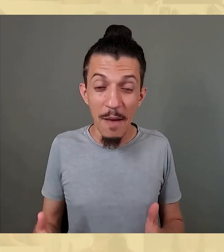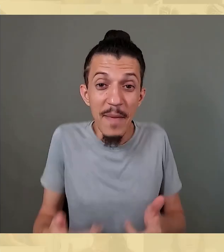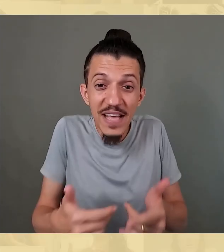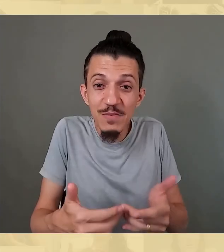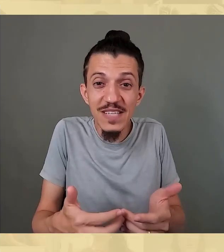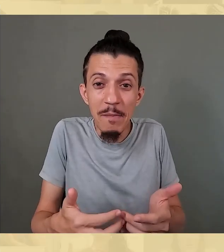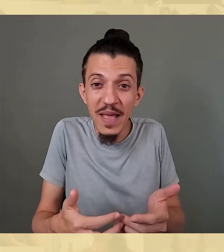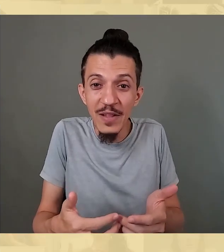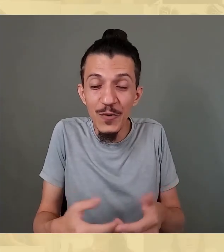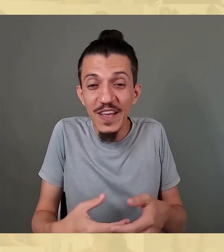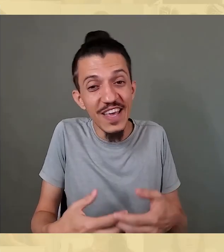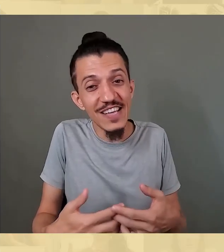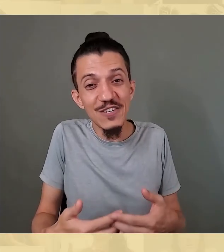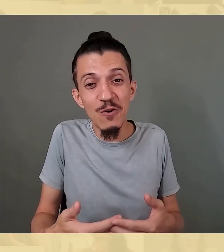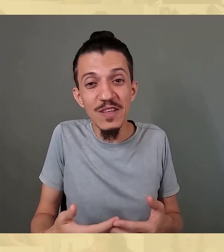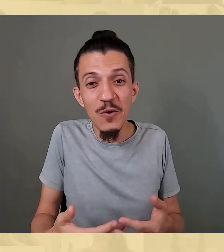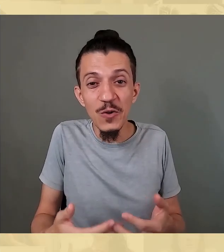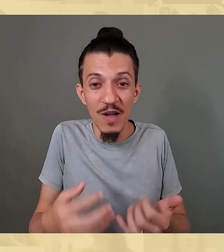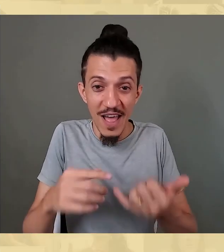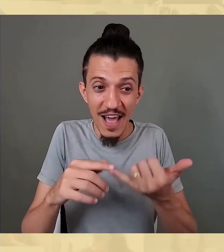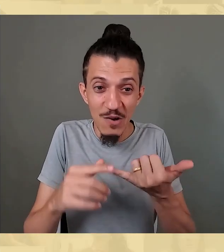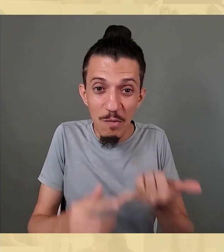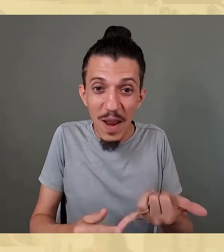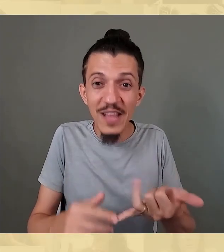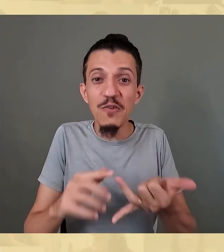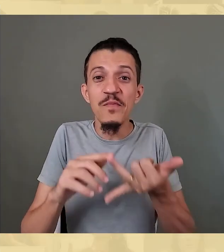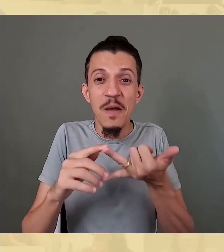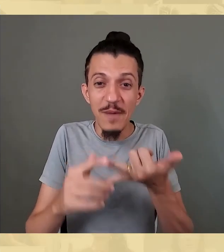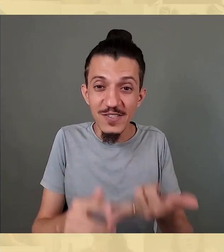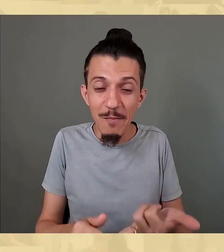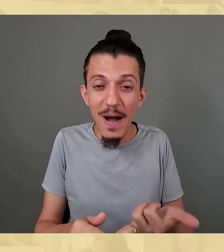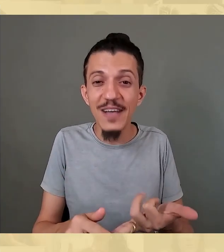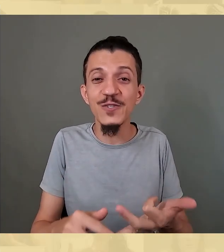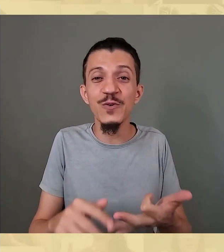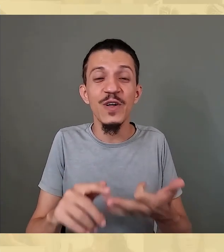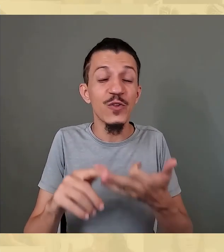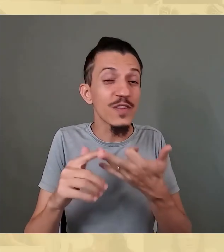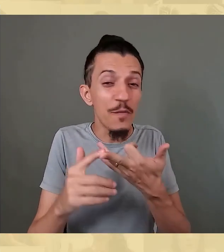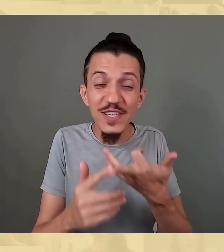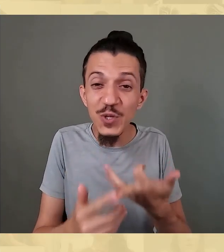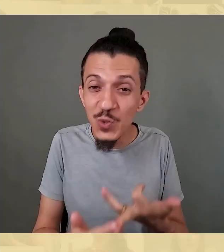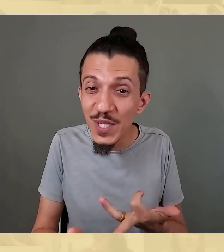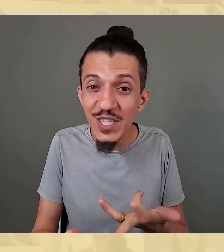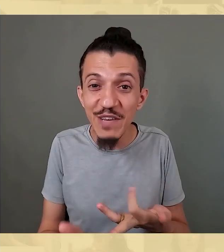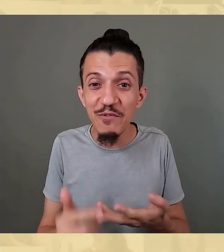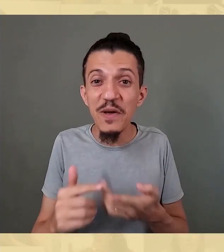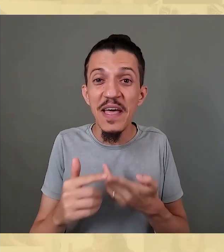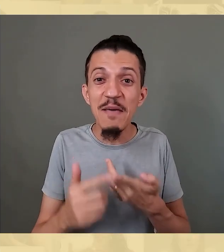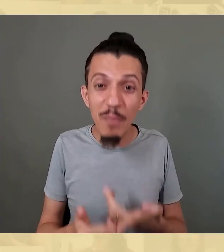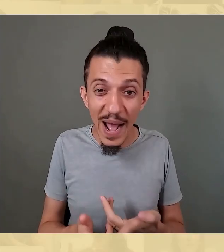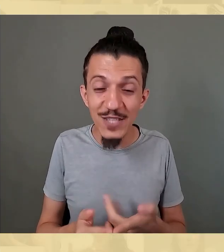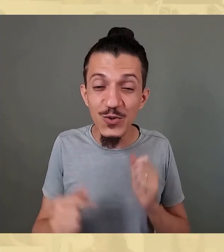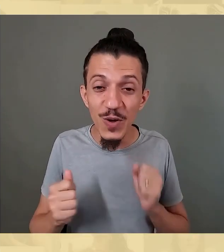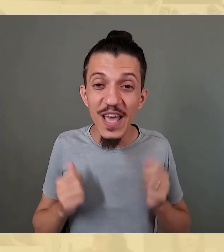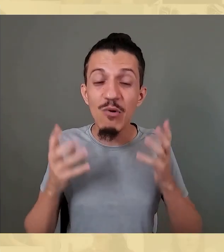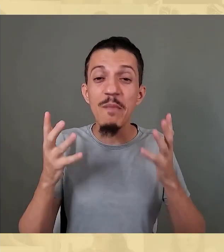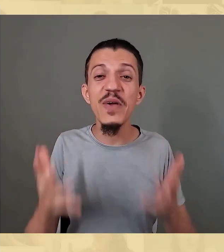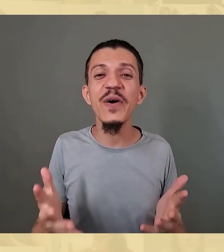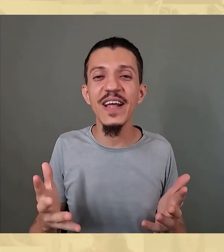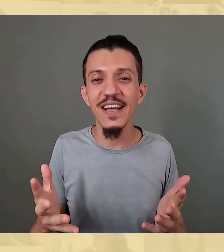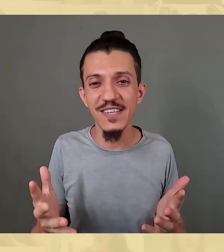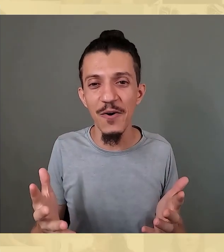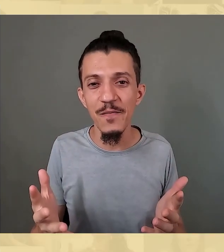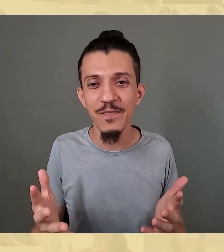E, mesmo sabendo que esse conteúdo é completo, passo a passo, totalmente intuitivo e prático e com a